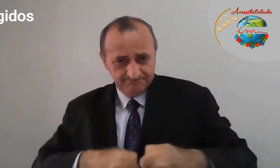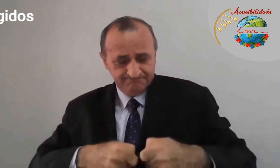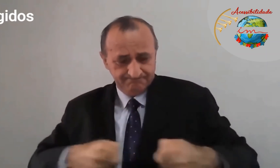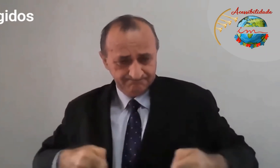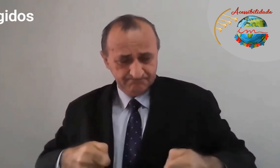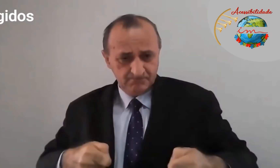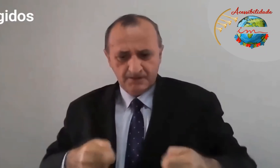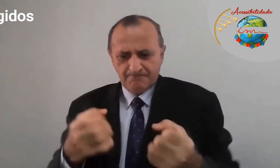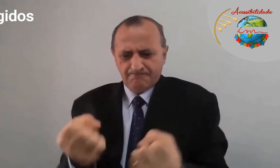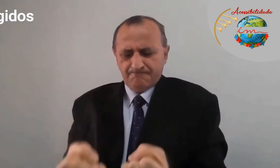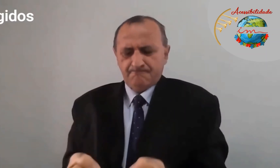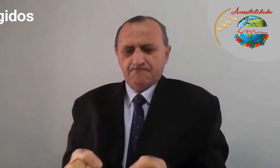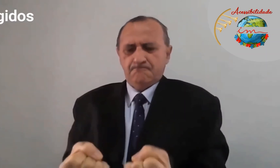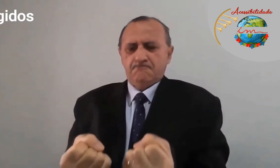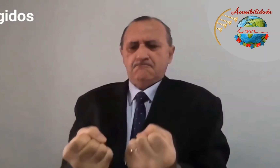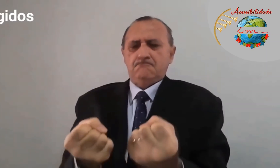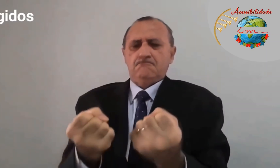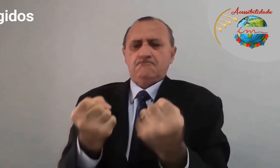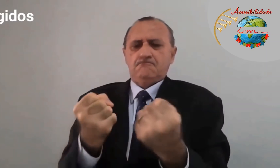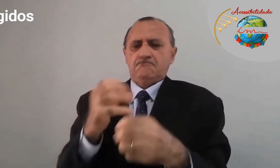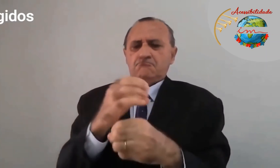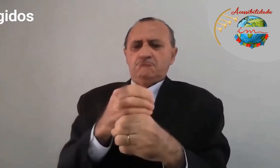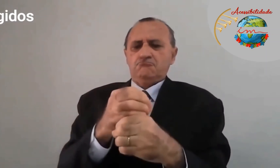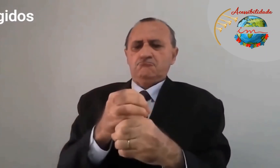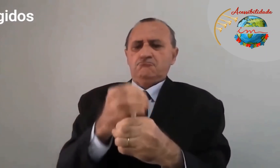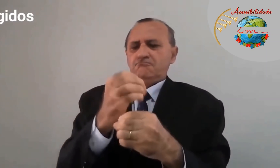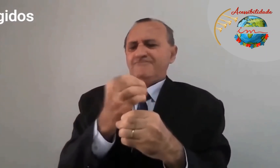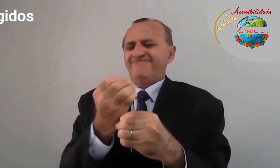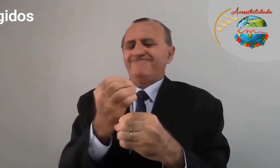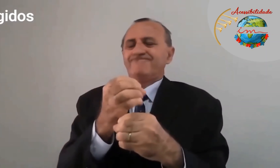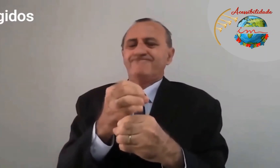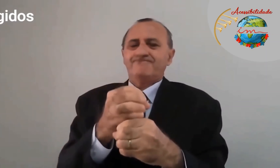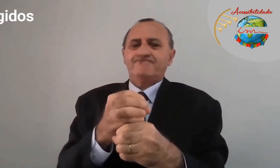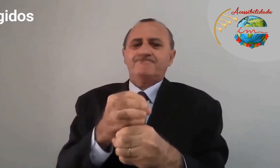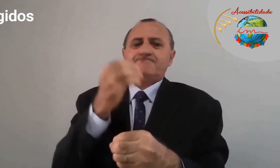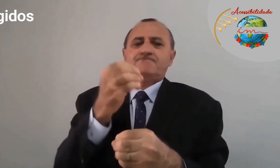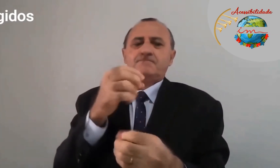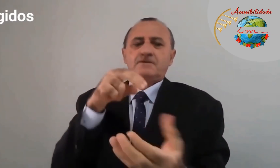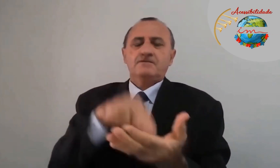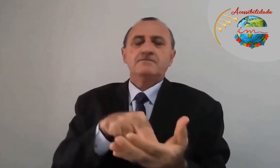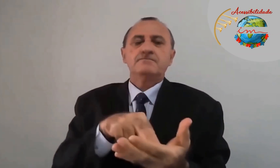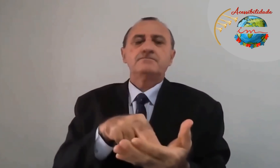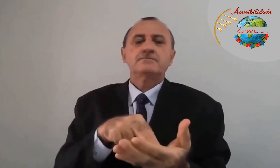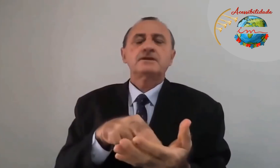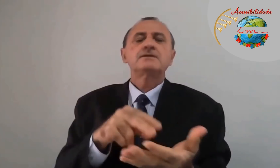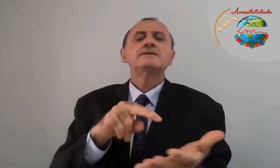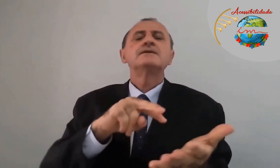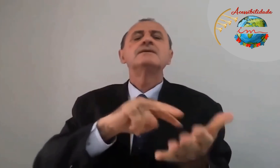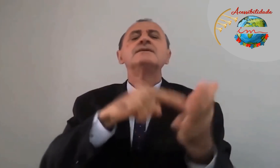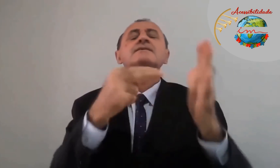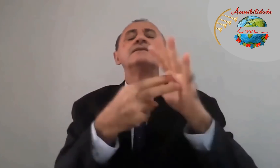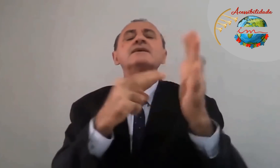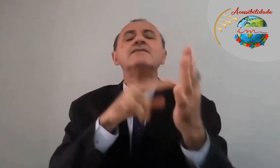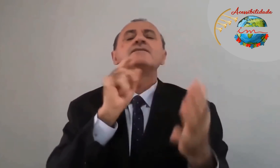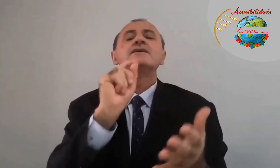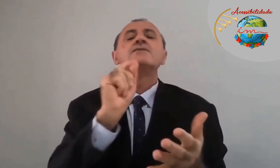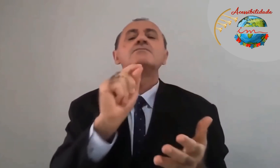protetor dos lombos para elas carregarem, né, peso e terem as suas colunas preservadas. O que isso quer